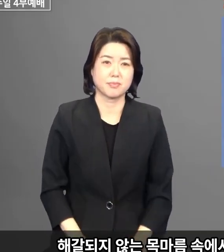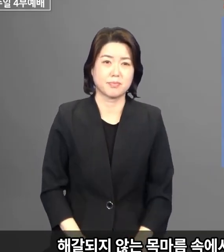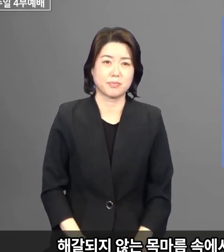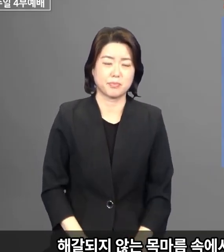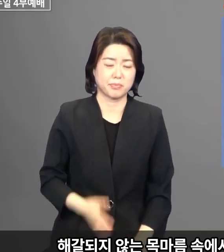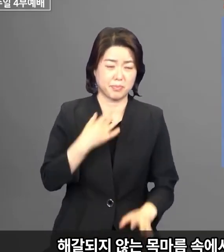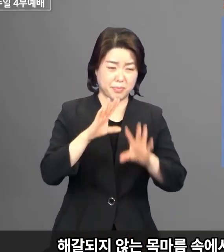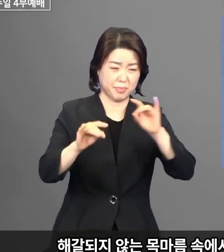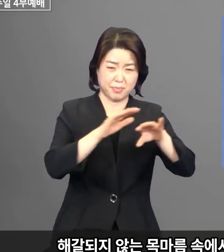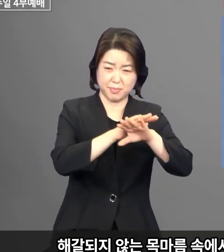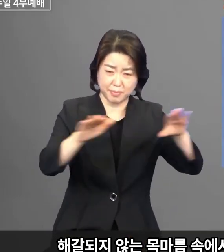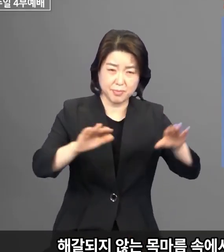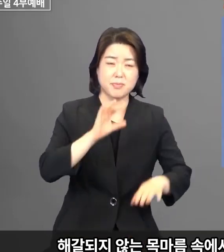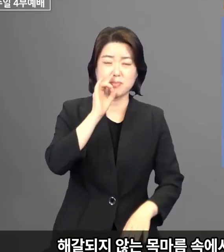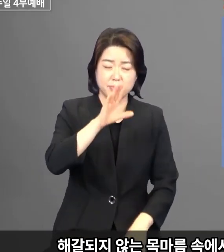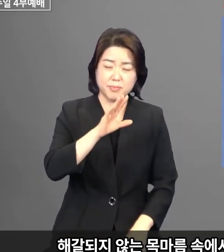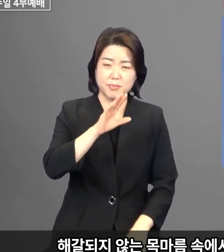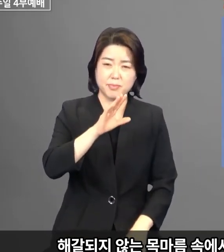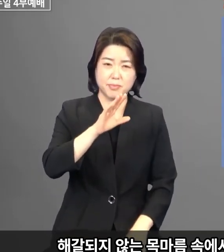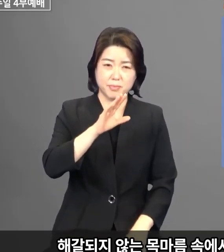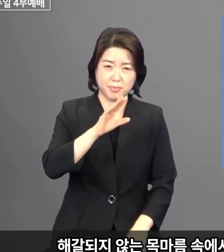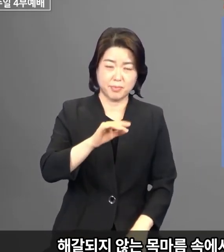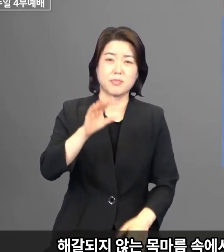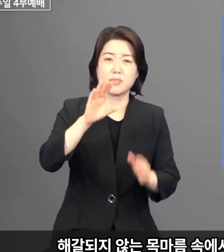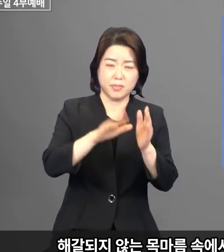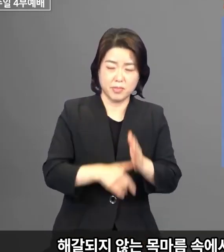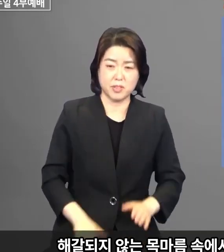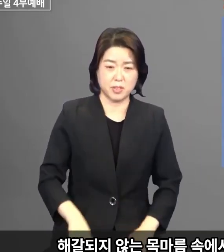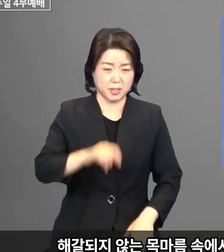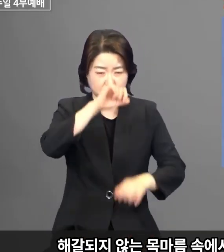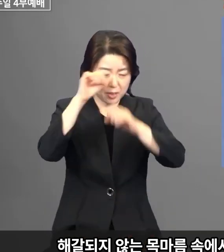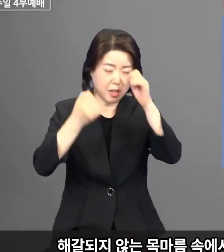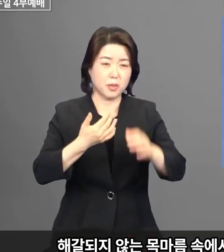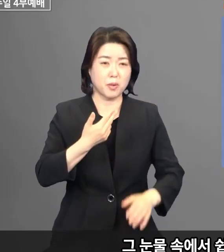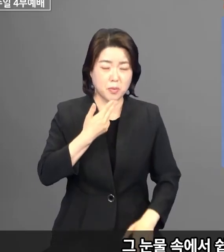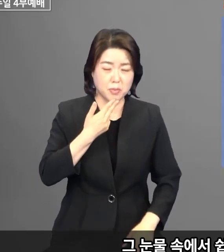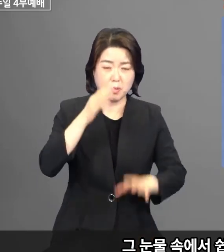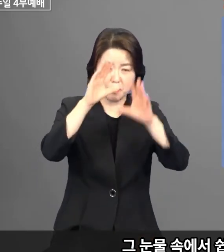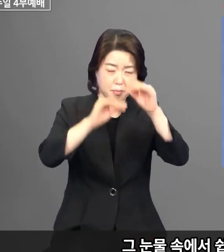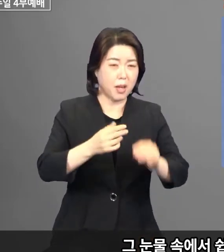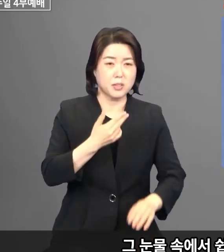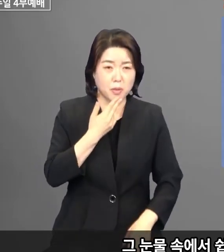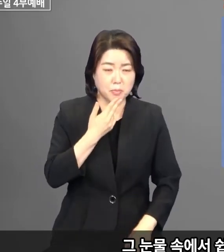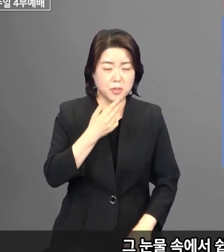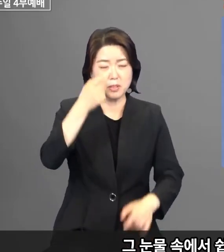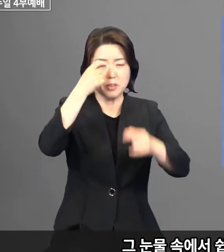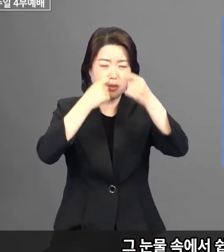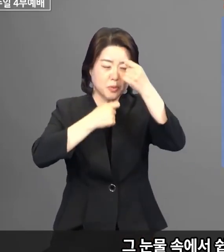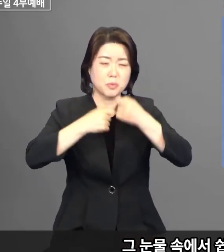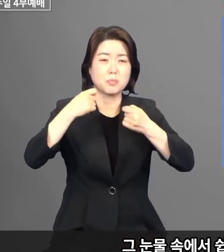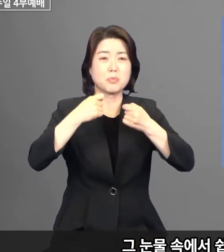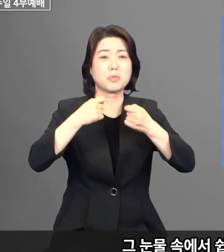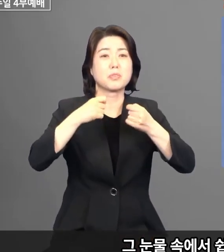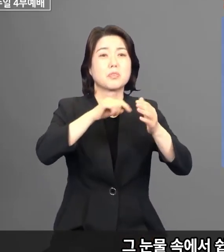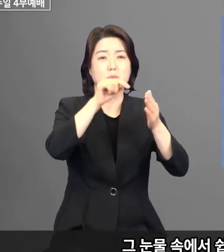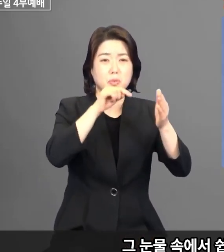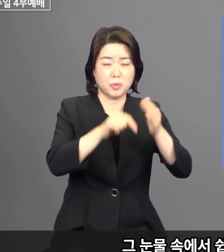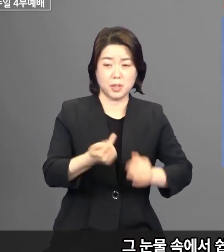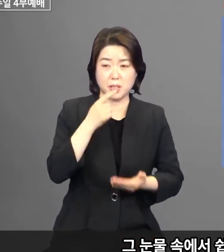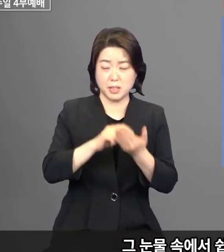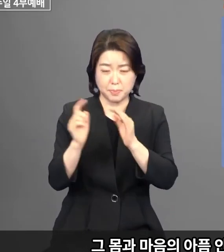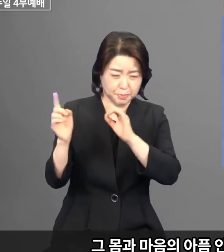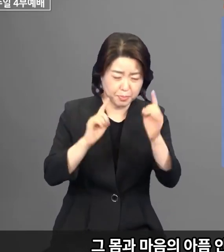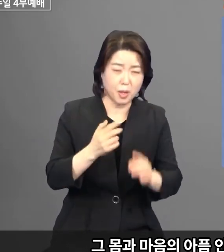해갈되지 않는 목마름 속에서, 닦여지지 않는, 마르지 않는 그 눈물 속에서, 쉽게